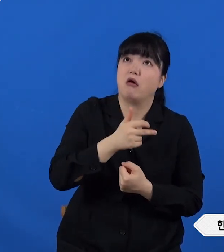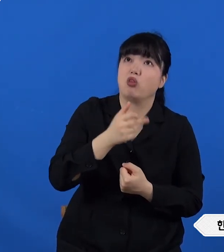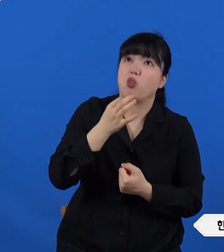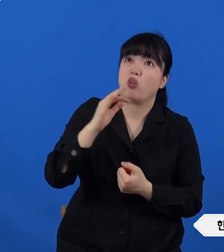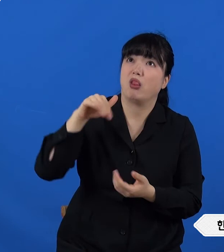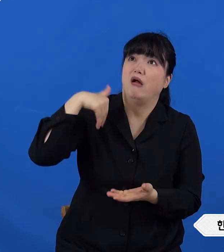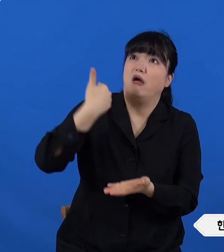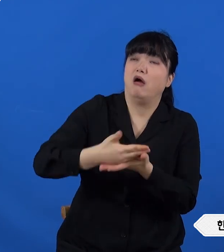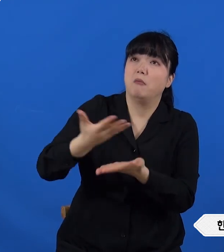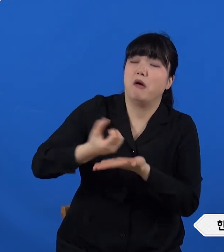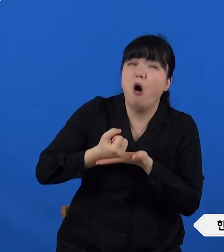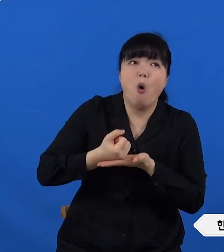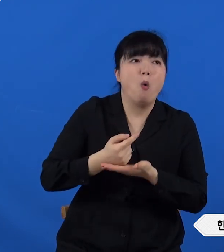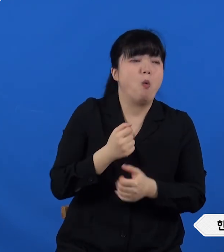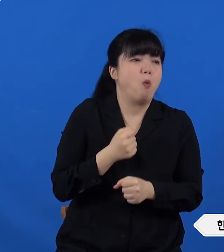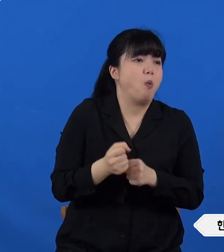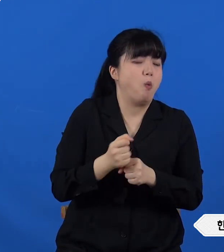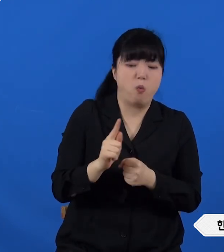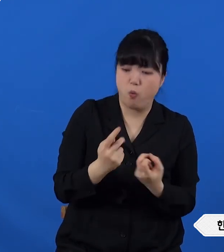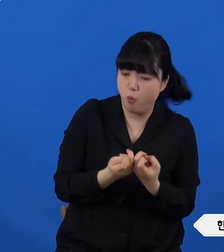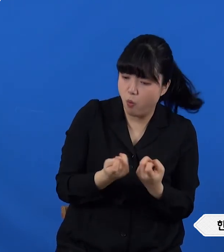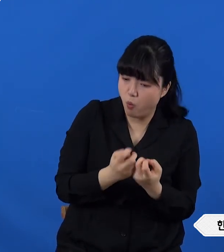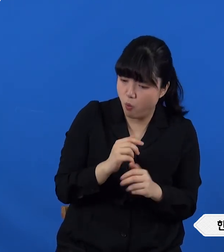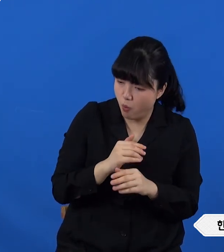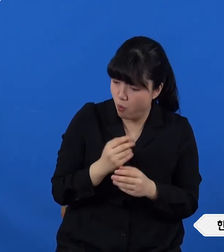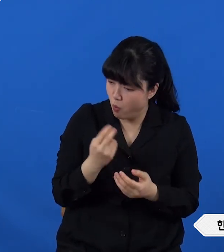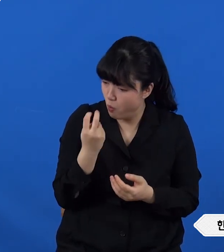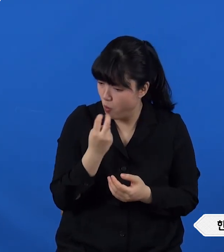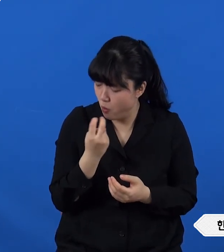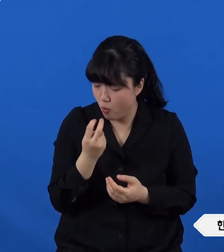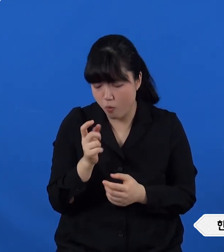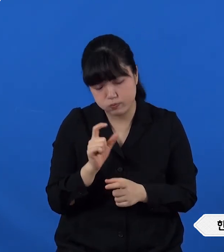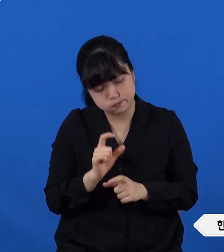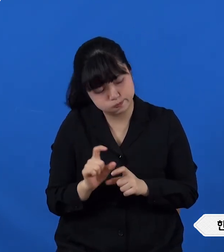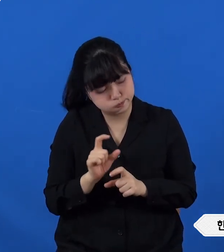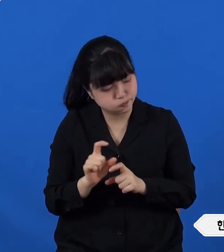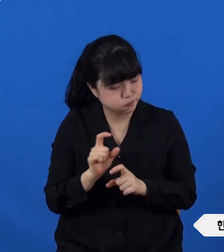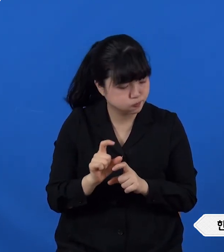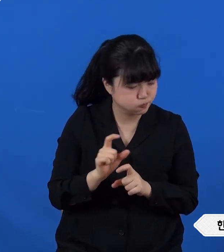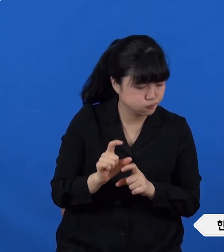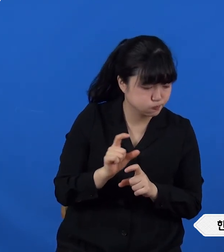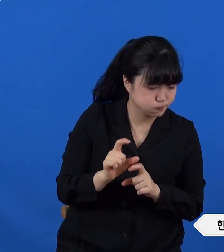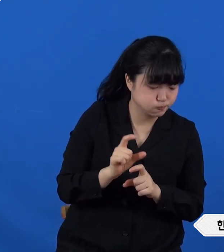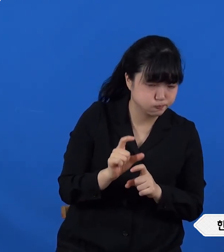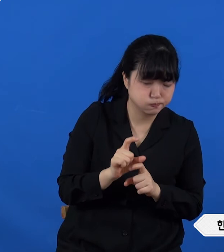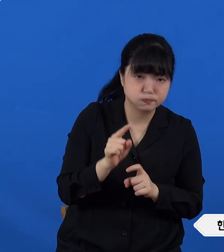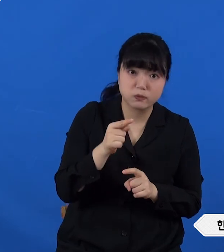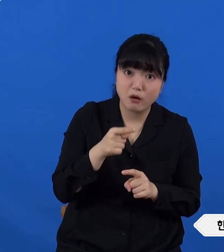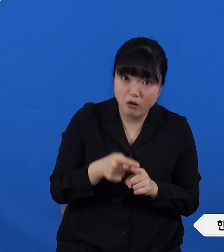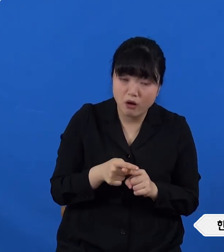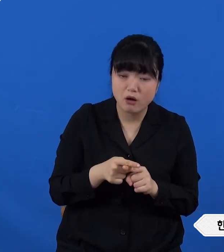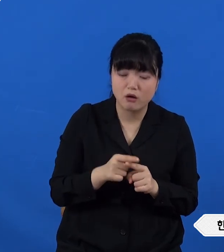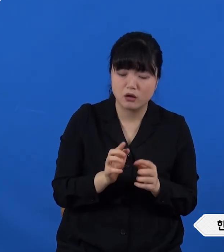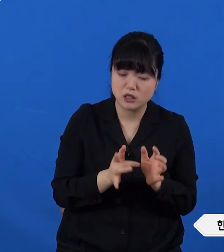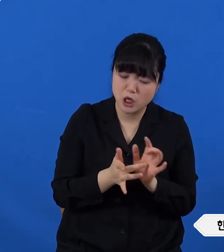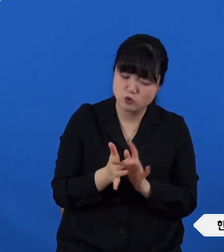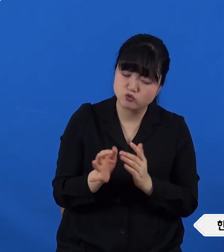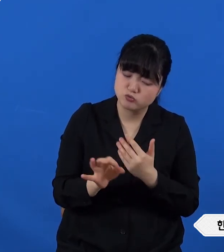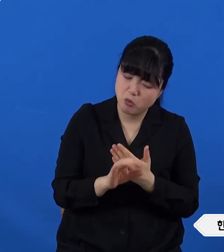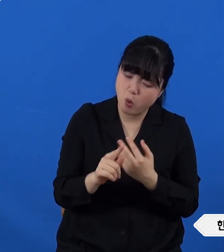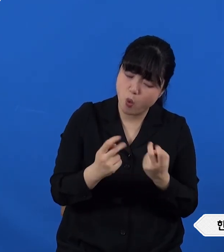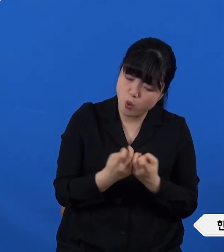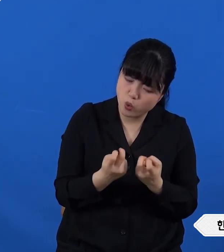생기니까 이걸 어떻게 관리를 해야 되는가 고민을 하기 시작합니다. 그러다가 예수님 같으면